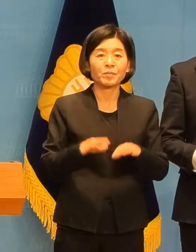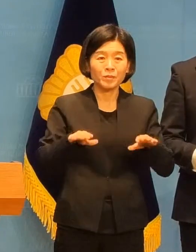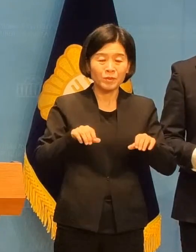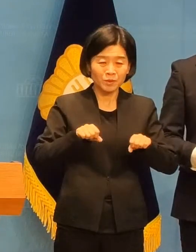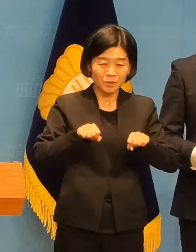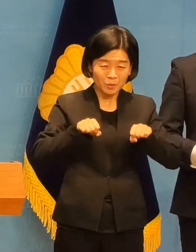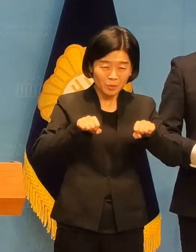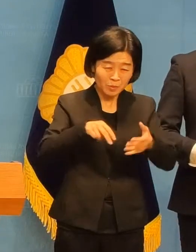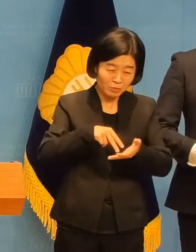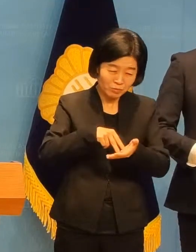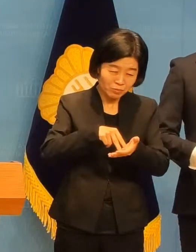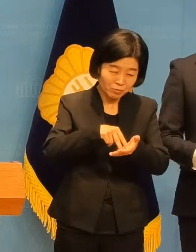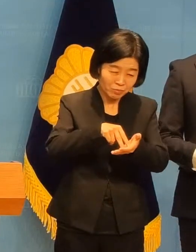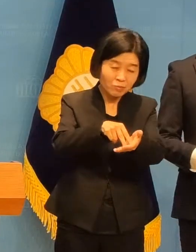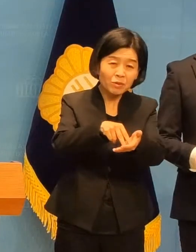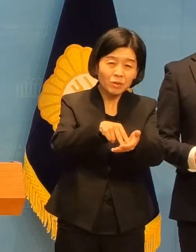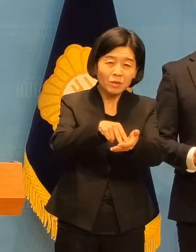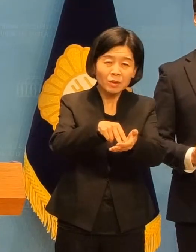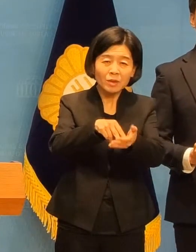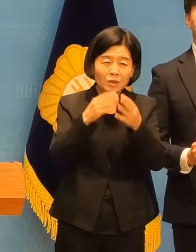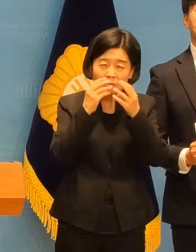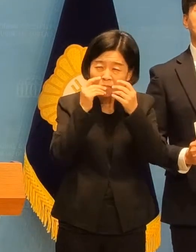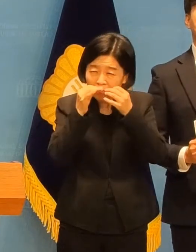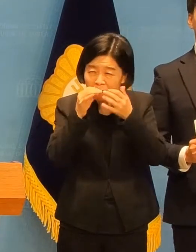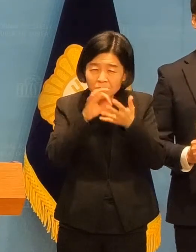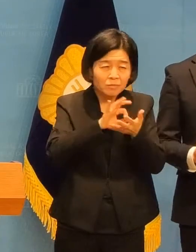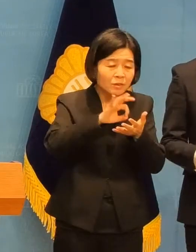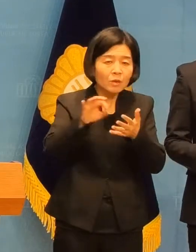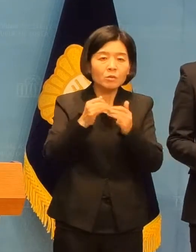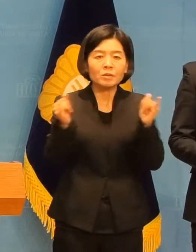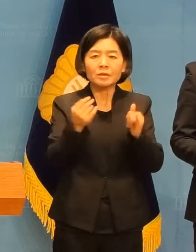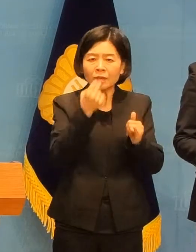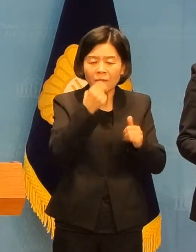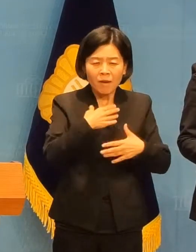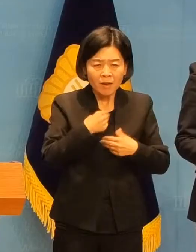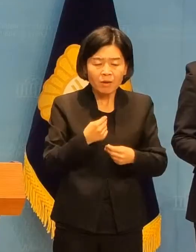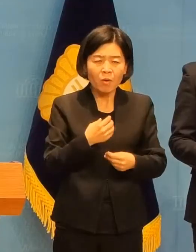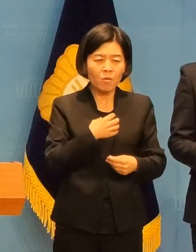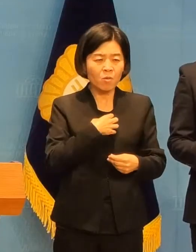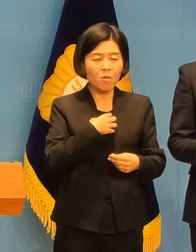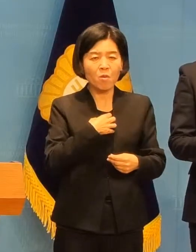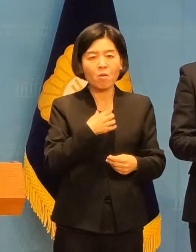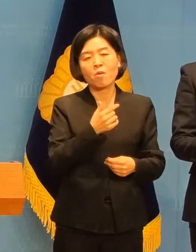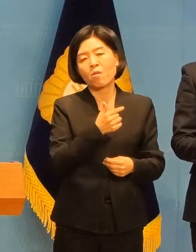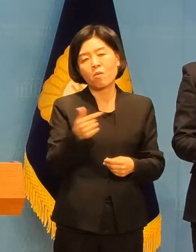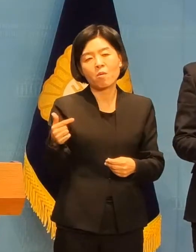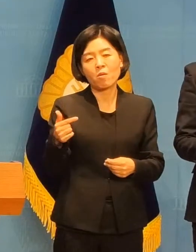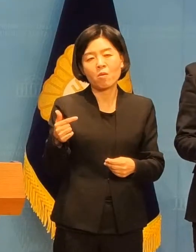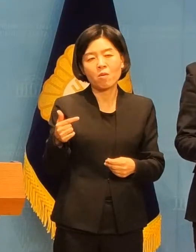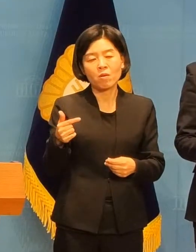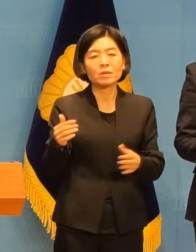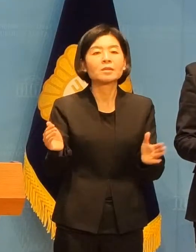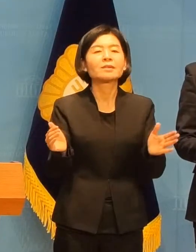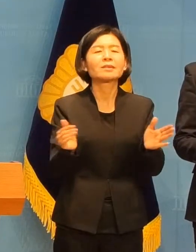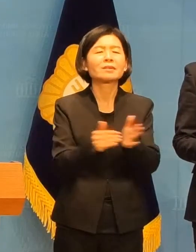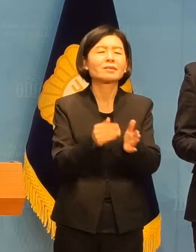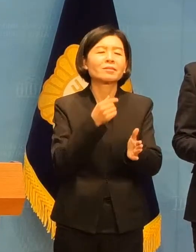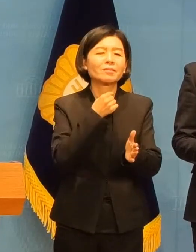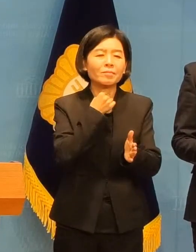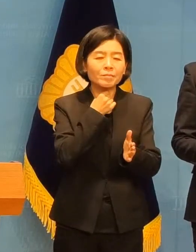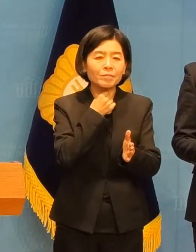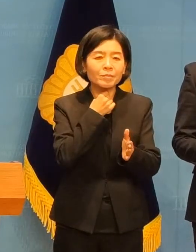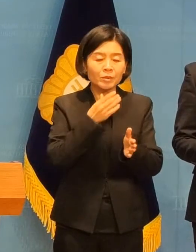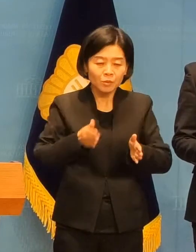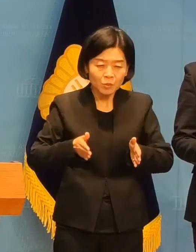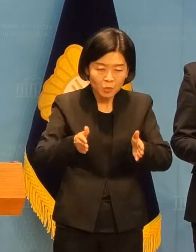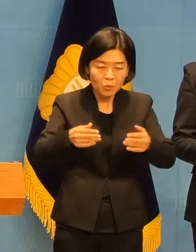무분별한 이용으로 국민의 생명과 안전이 심각하게 위협받는 현실을 끝내기 위해